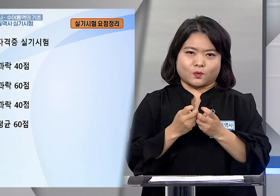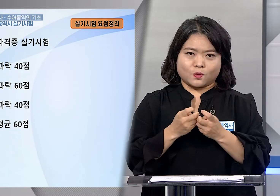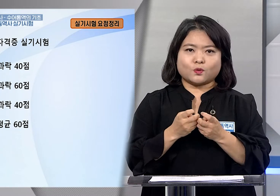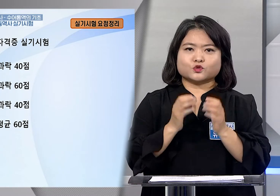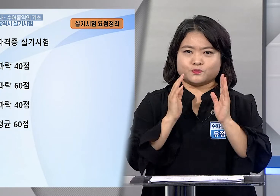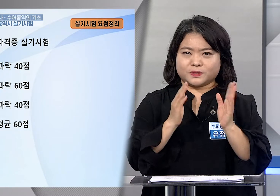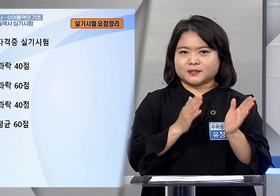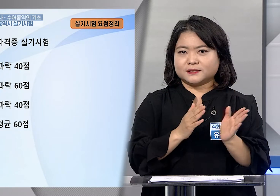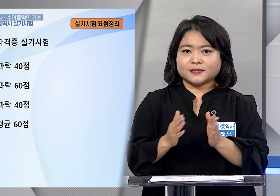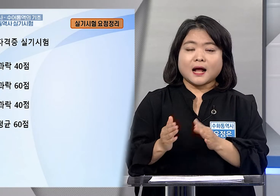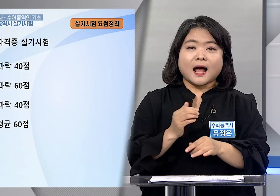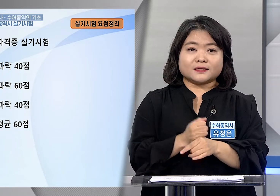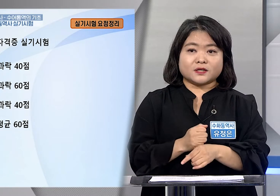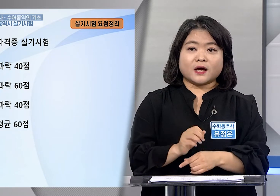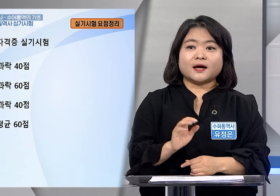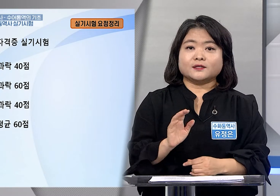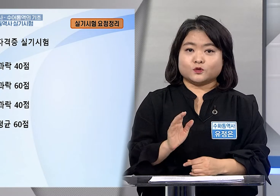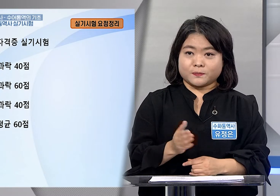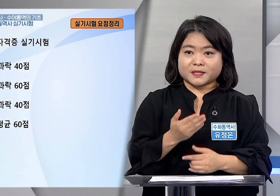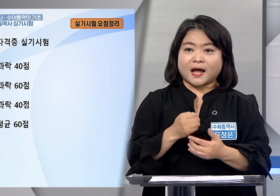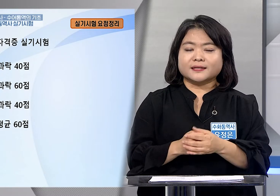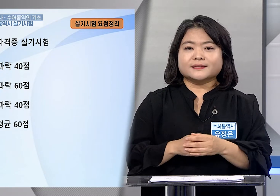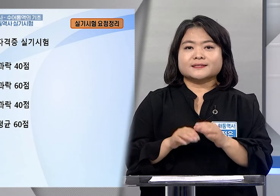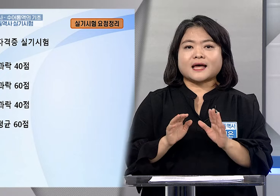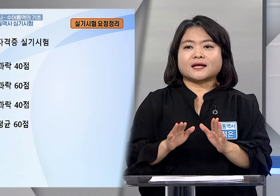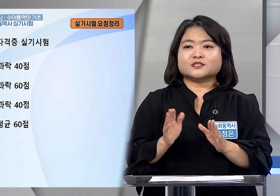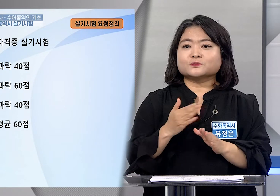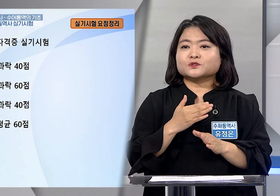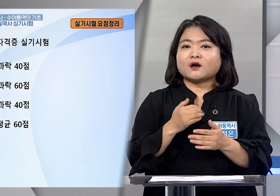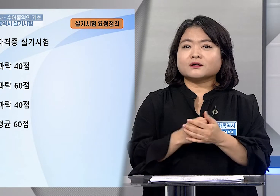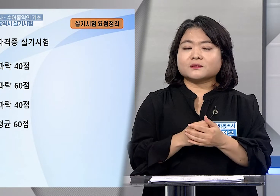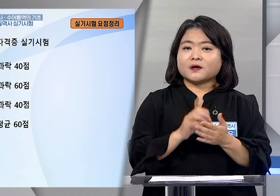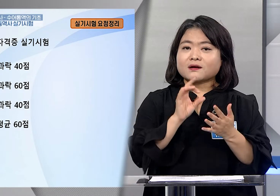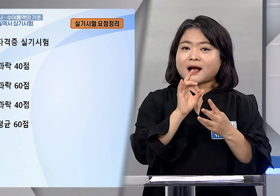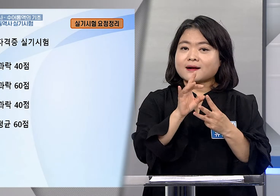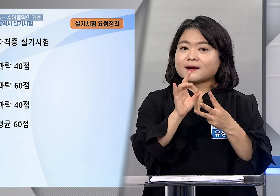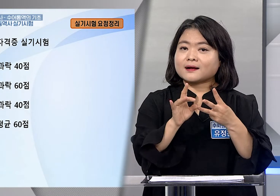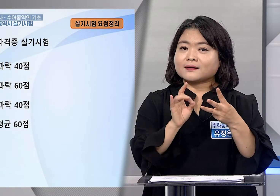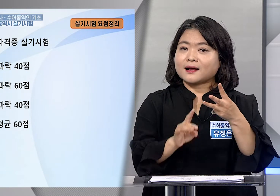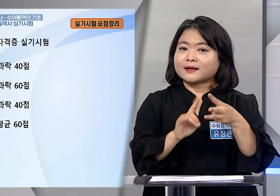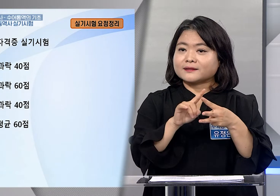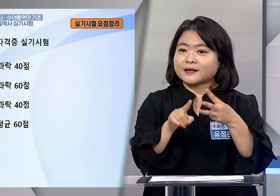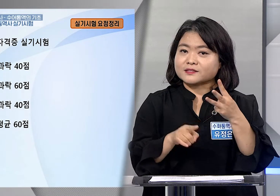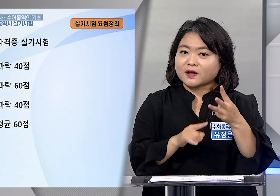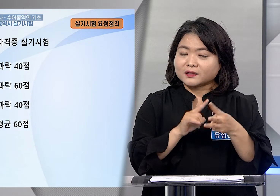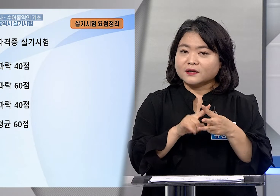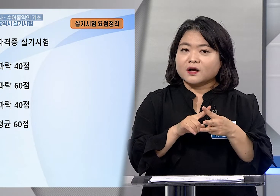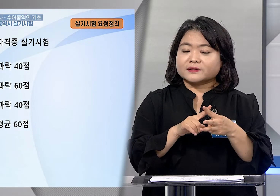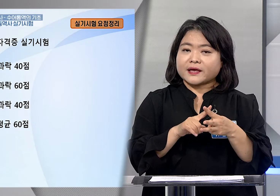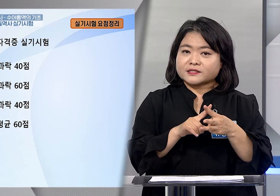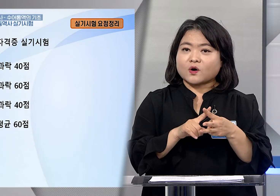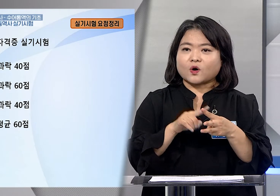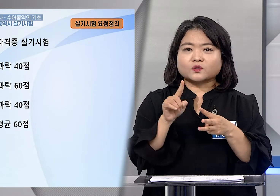전략적으로 준비를 하셔야 됩니다. 자, 지금부터 그러면 각각 각에 대해서